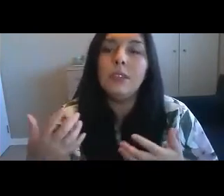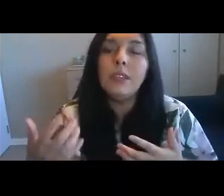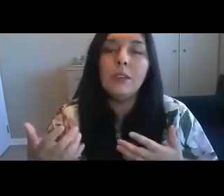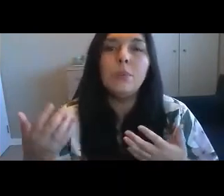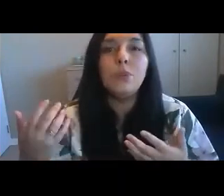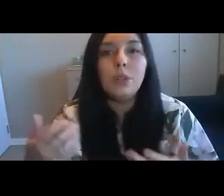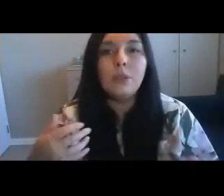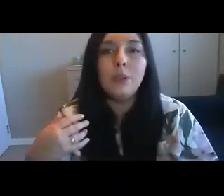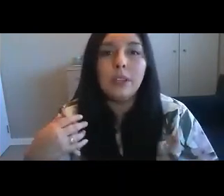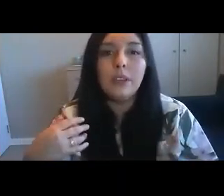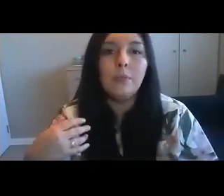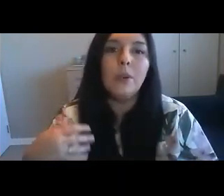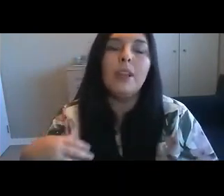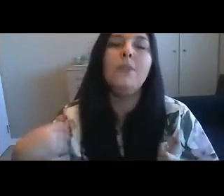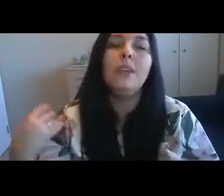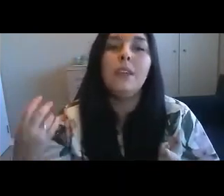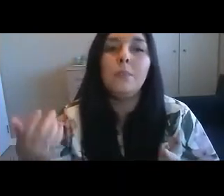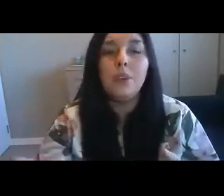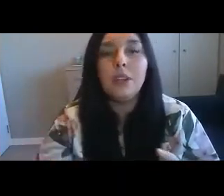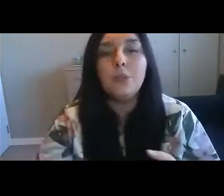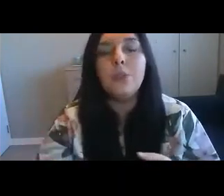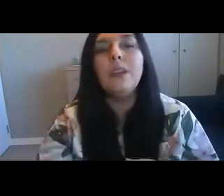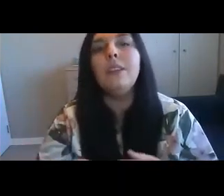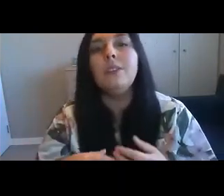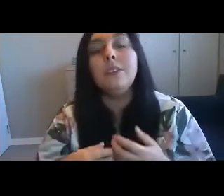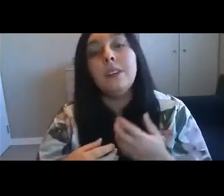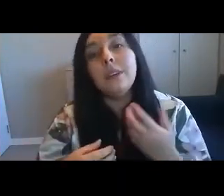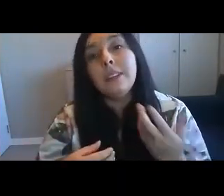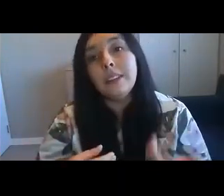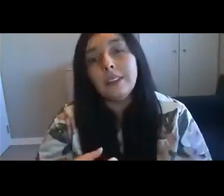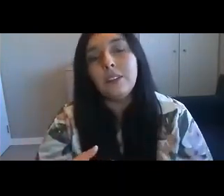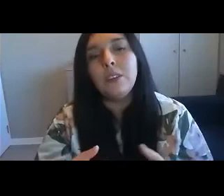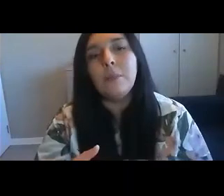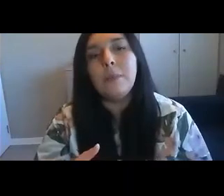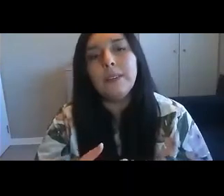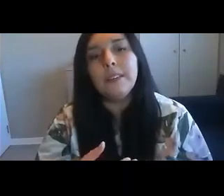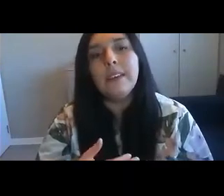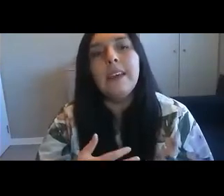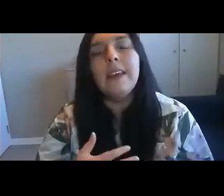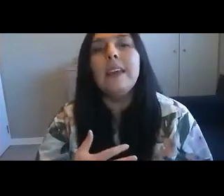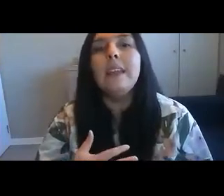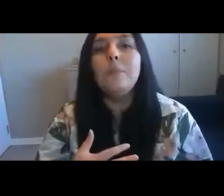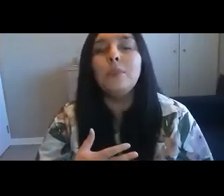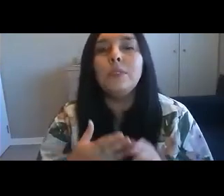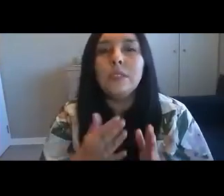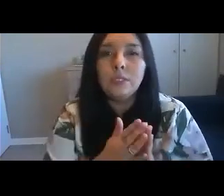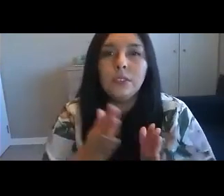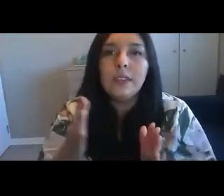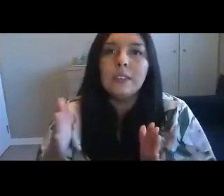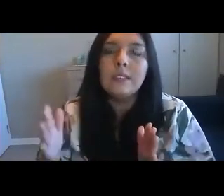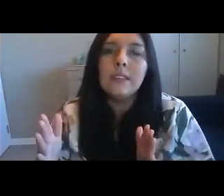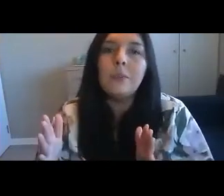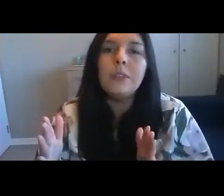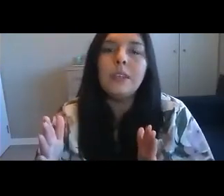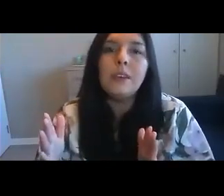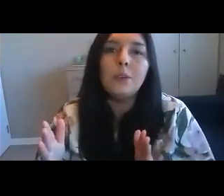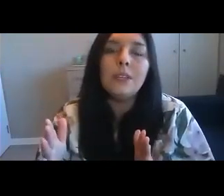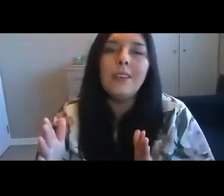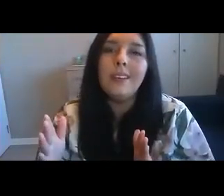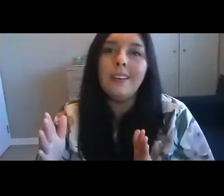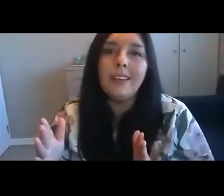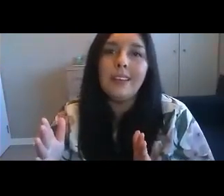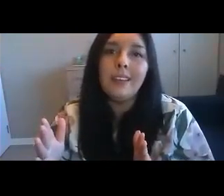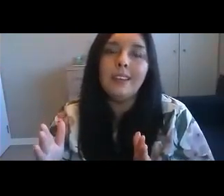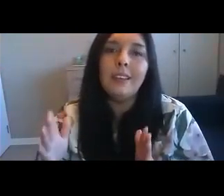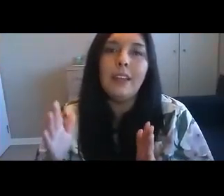si ustedes postulan, por ejemplo, a la unidad de apoyo al estudiante o se encuentran dentro de PACE y en el proceso se dan cuenta de que